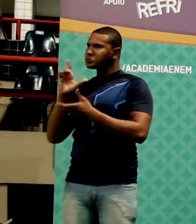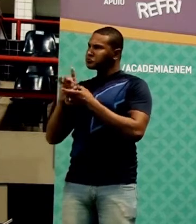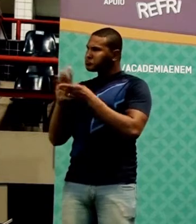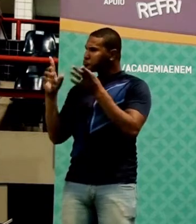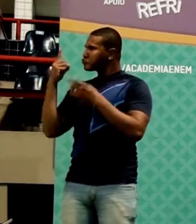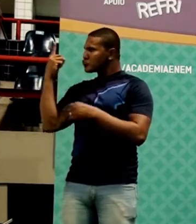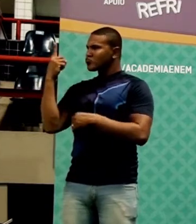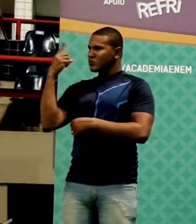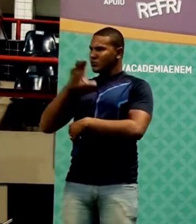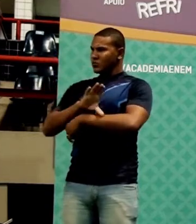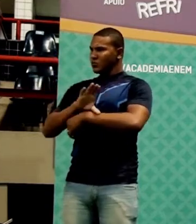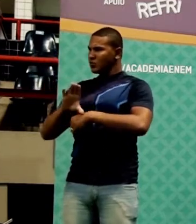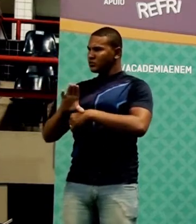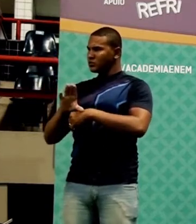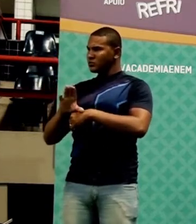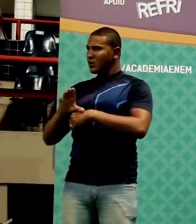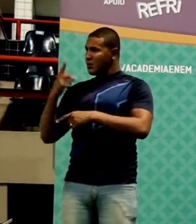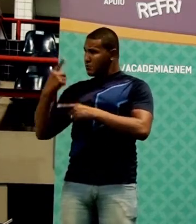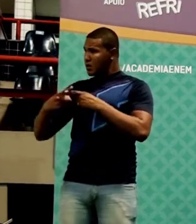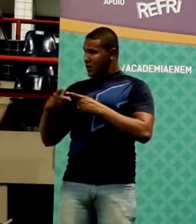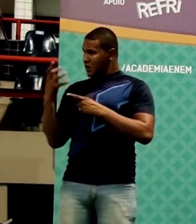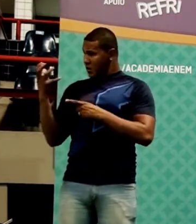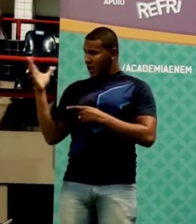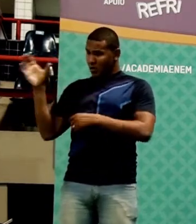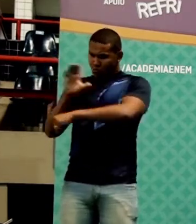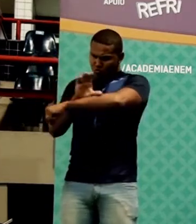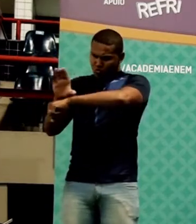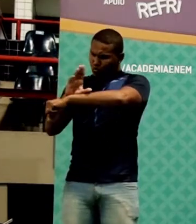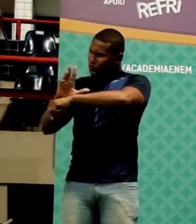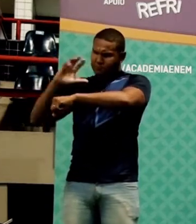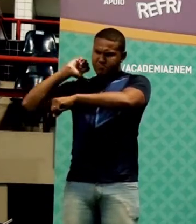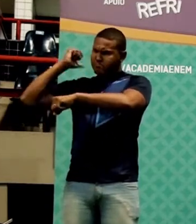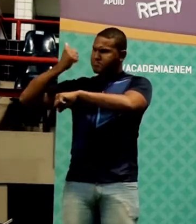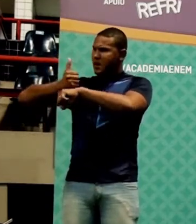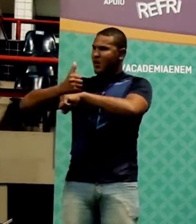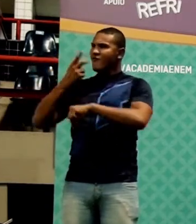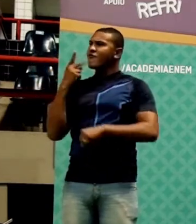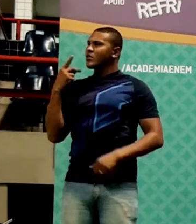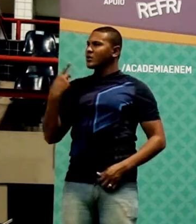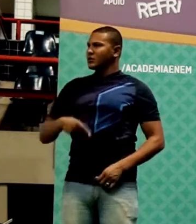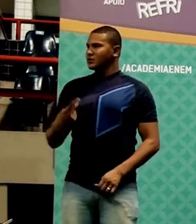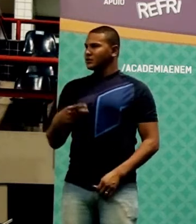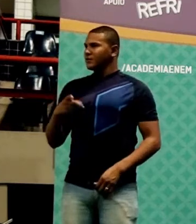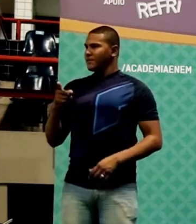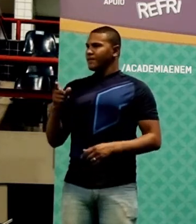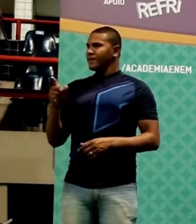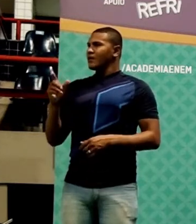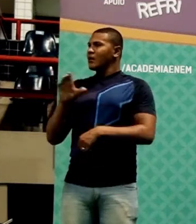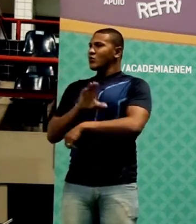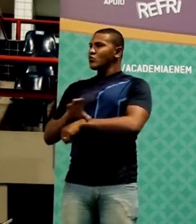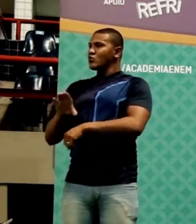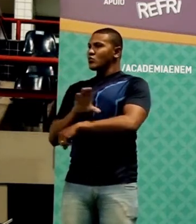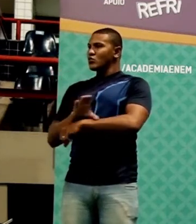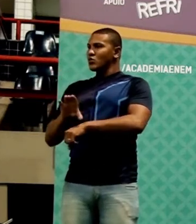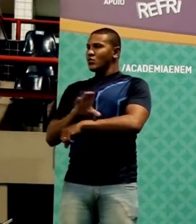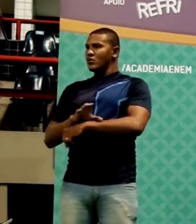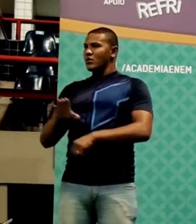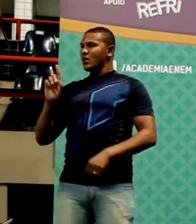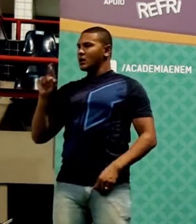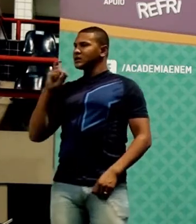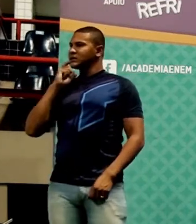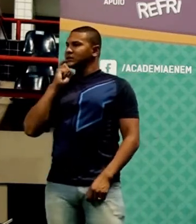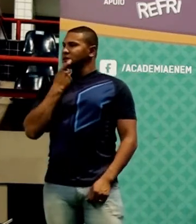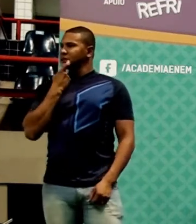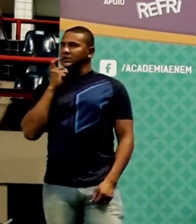eles pretendem que esse curso seja o melhor curso de Fortaleza. E esse curso é o curso de odontologia,